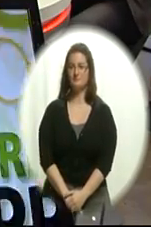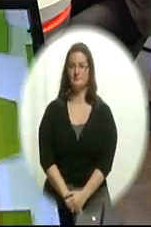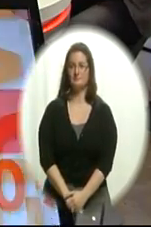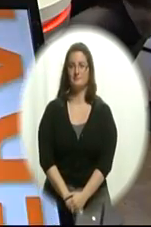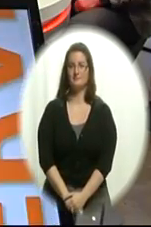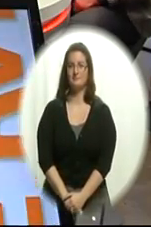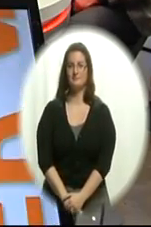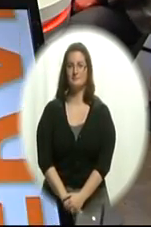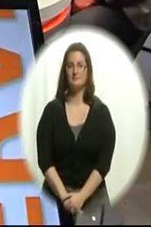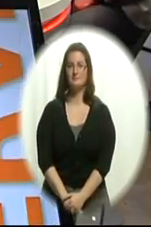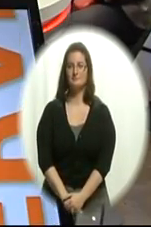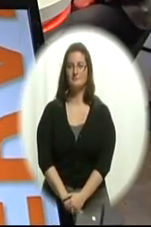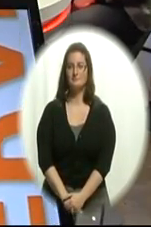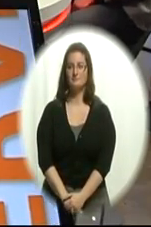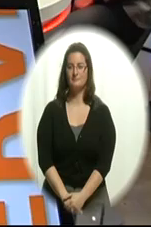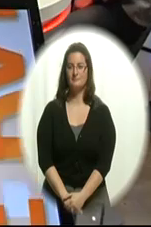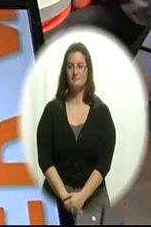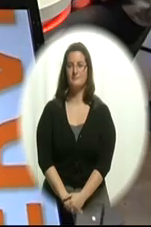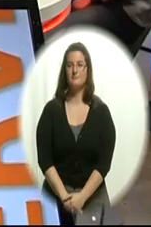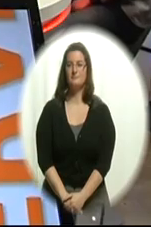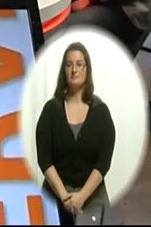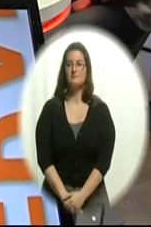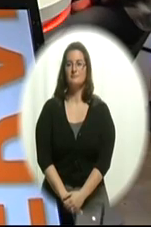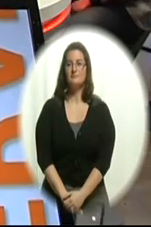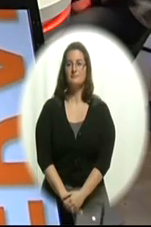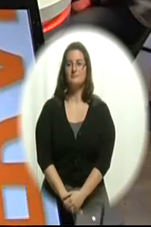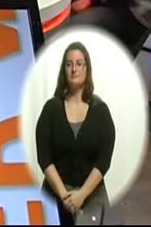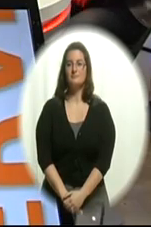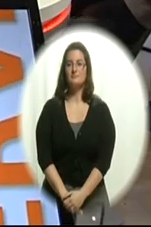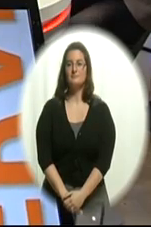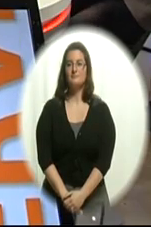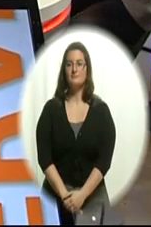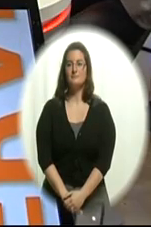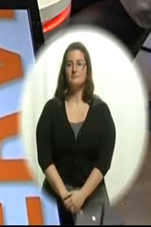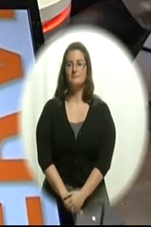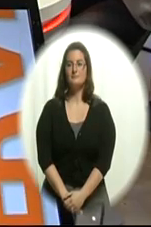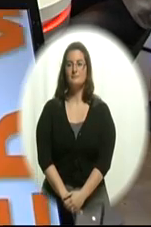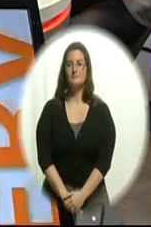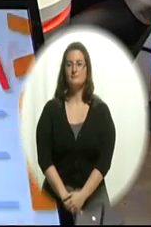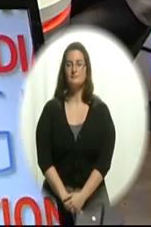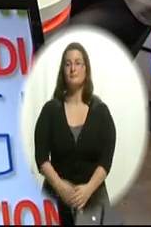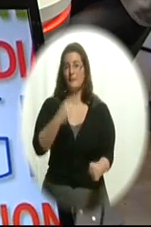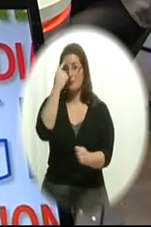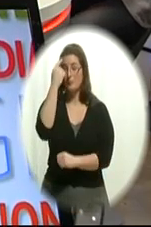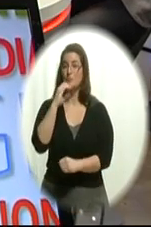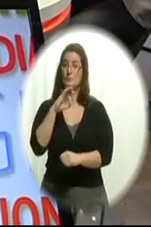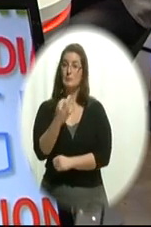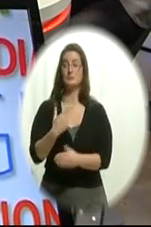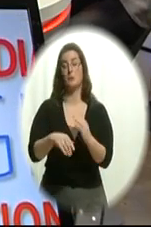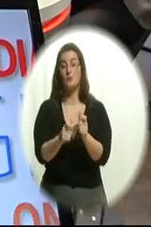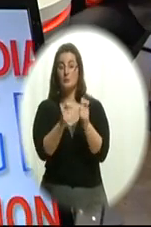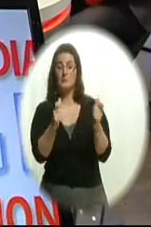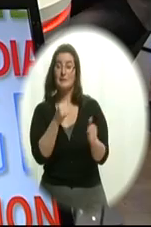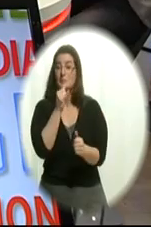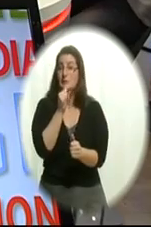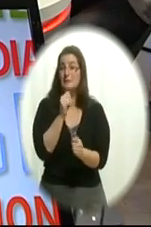Je pense qu'en effet, il y a des problématiques certainement dans les entreprises et certainement dans les petites entreprises peut-être